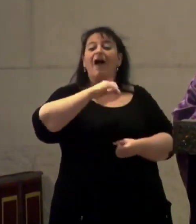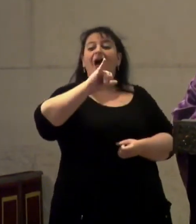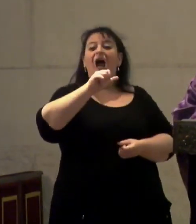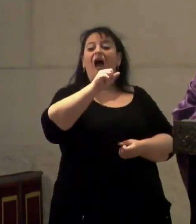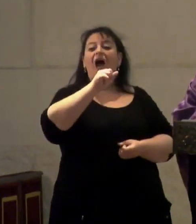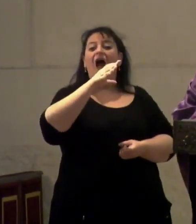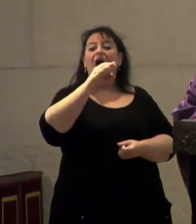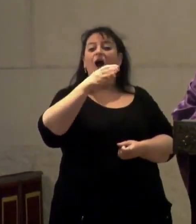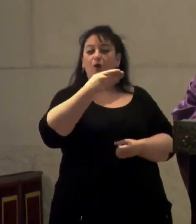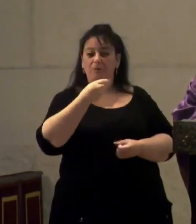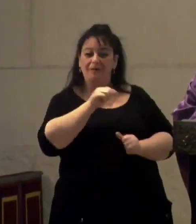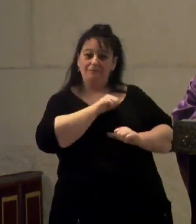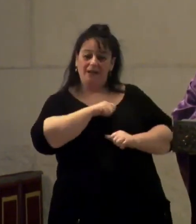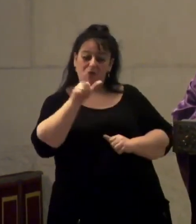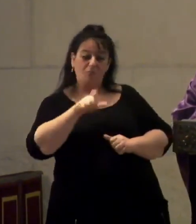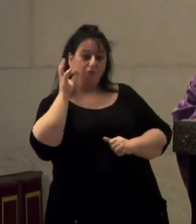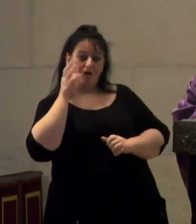aquella mujer, a la samaritana.